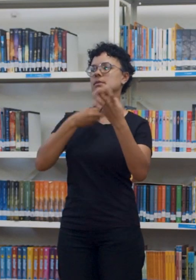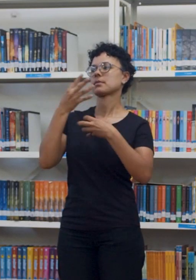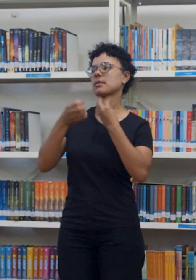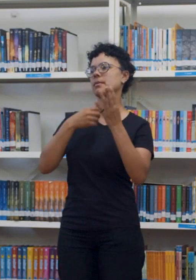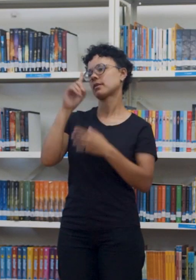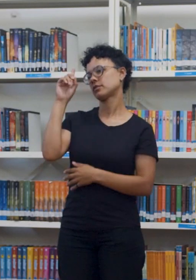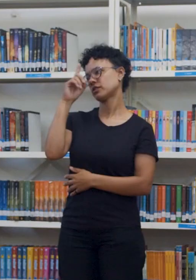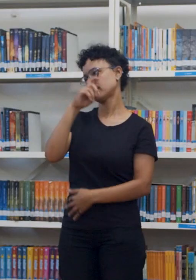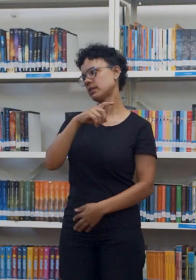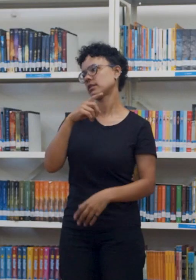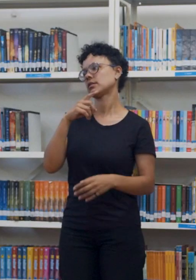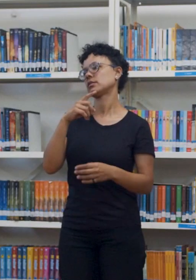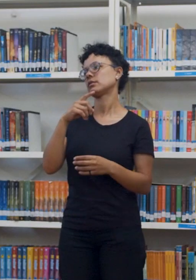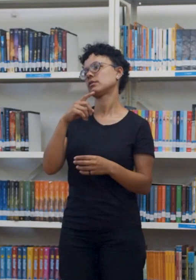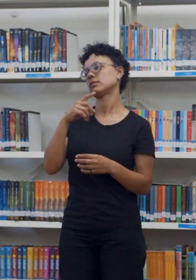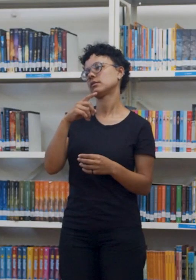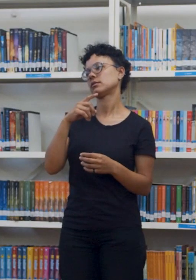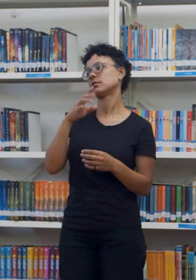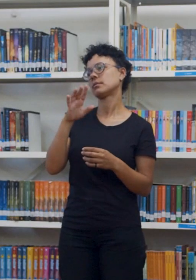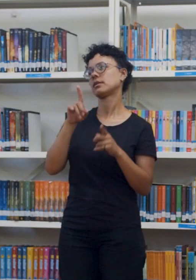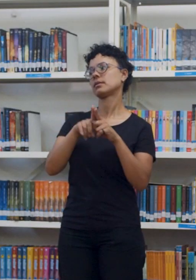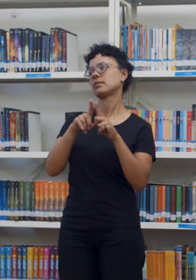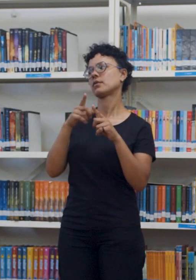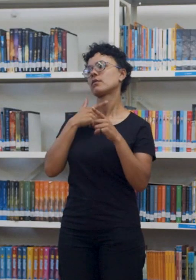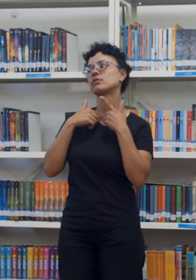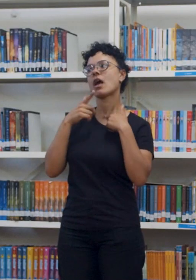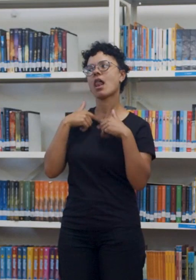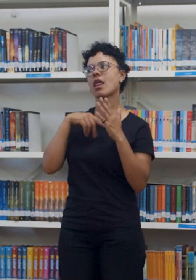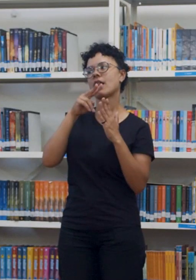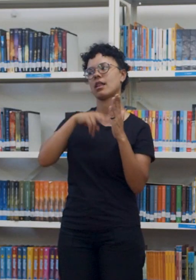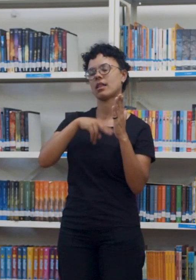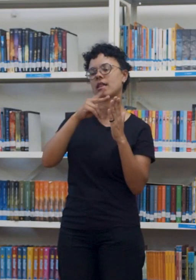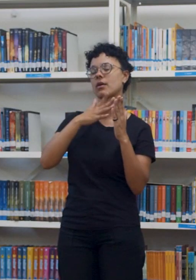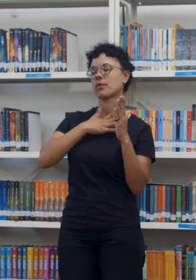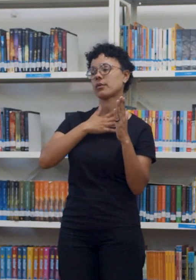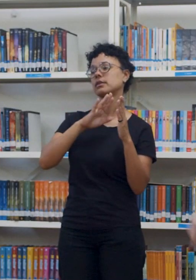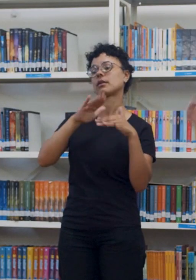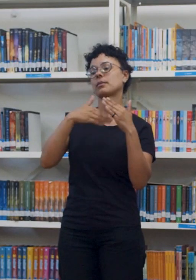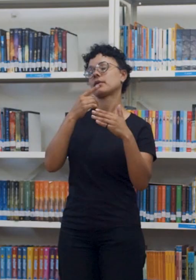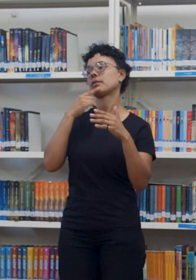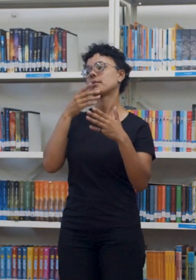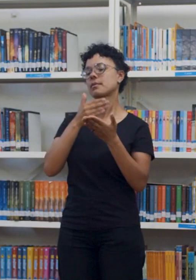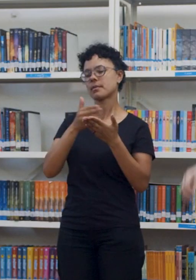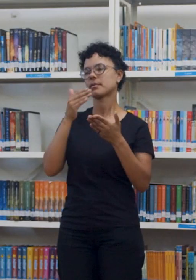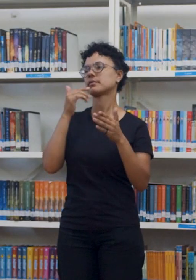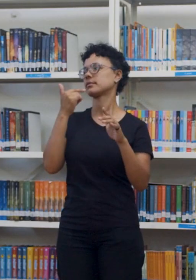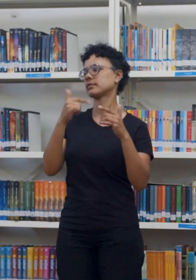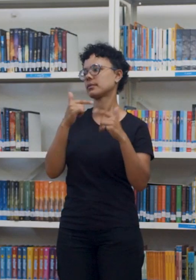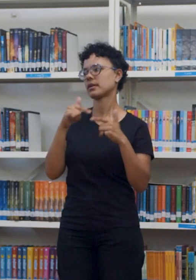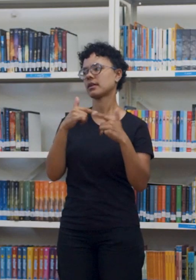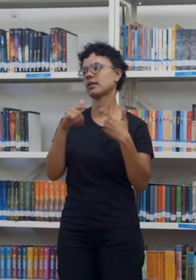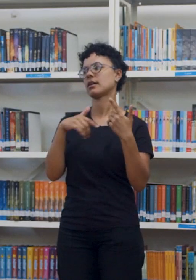expressar, de falar, mas eu tinha fome de leitura. E quando eu comecei a